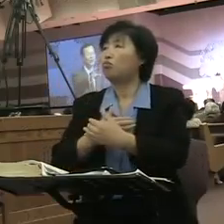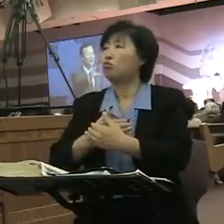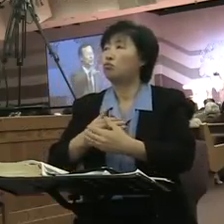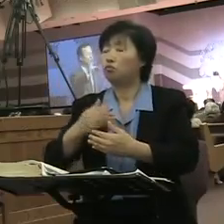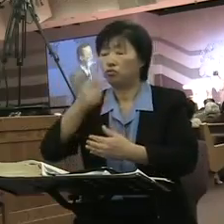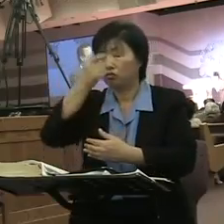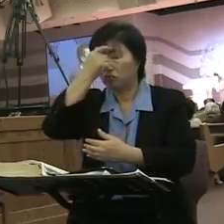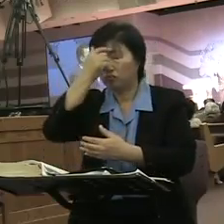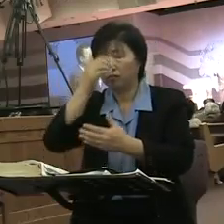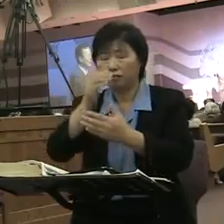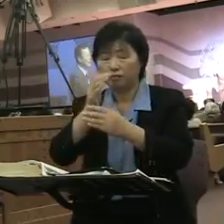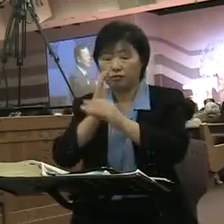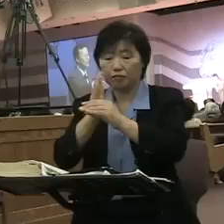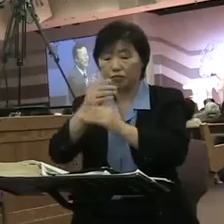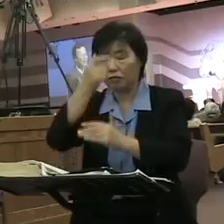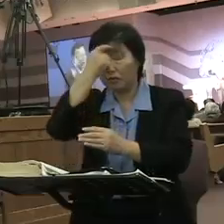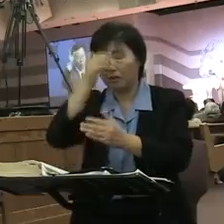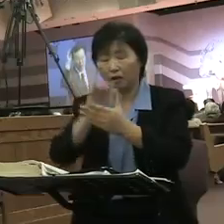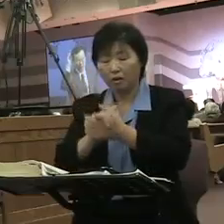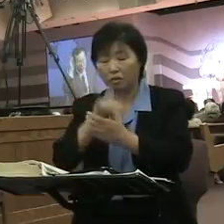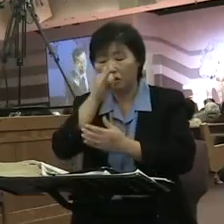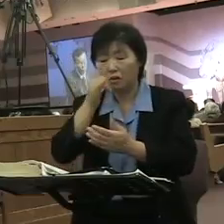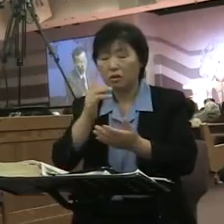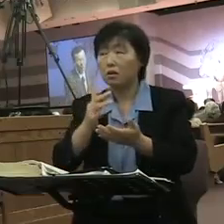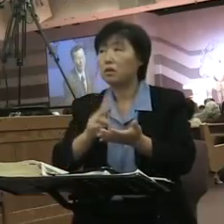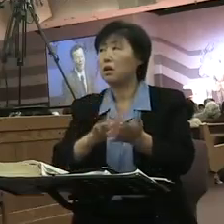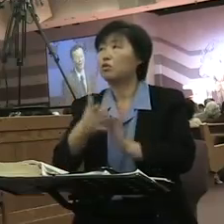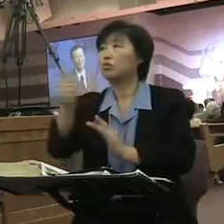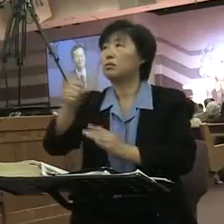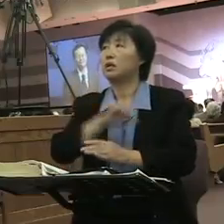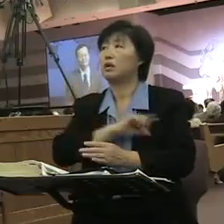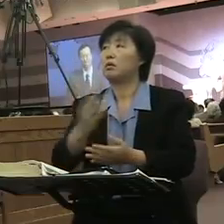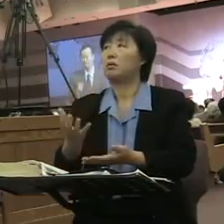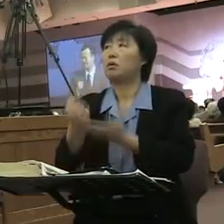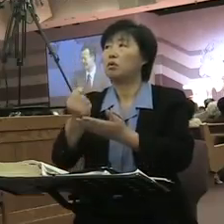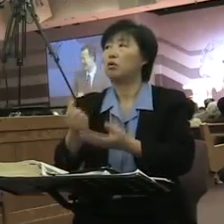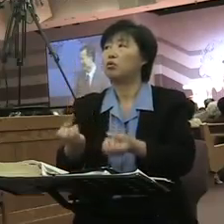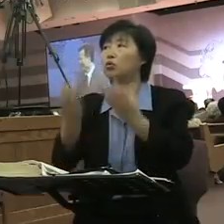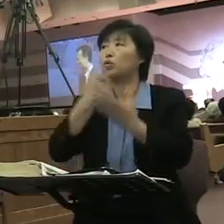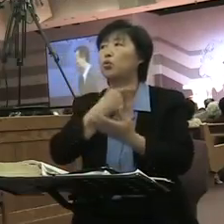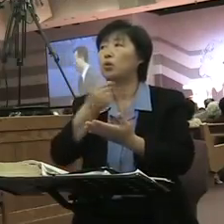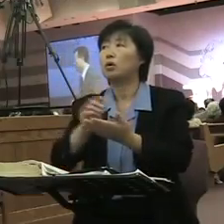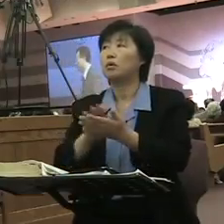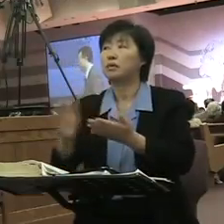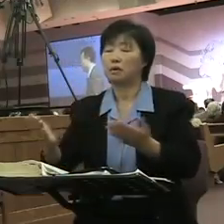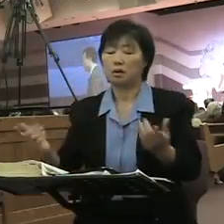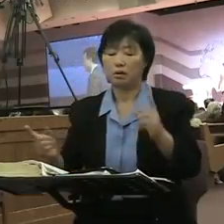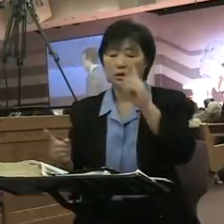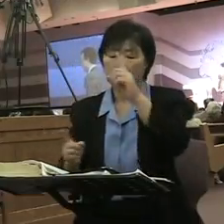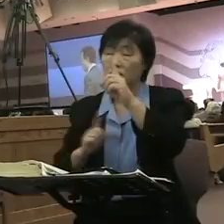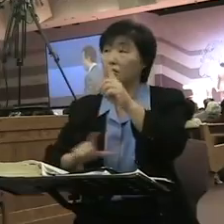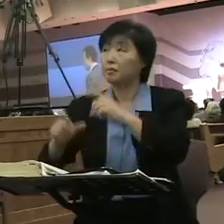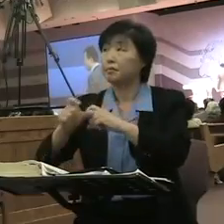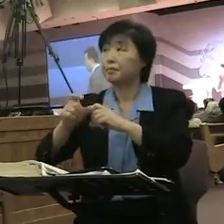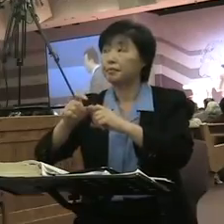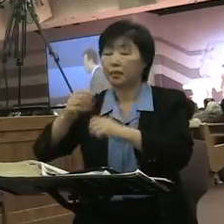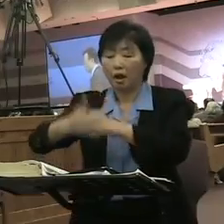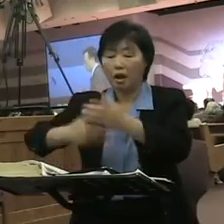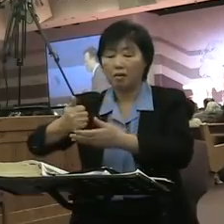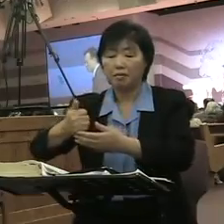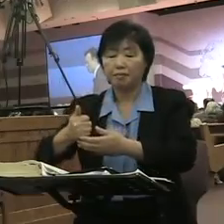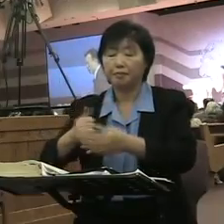중보기도 할 수 있는 주의 백성들이 되시길 예수님의 이름으로 축원합니다. 한 가지 더 봅니다.